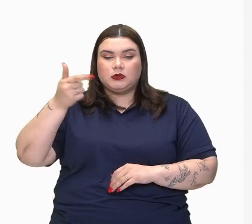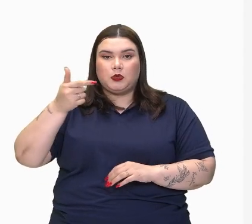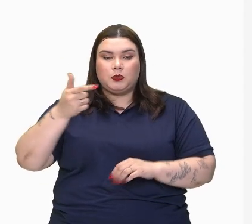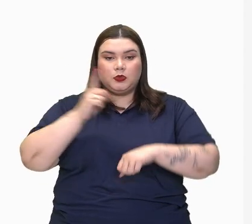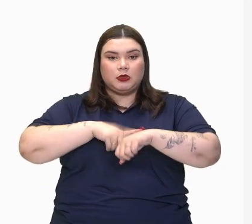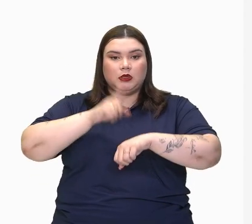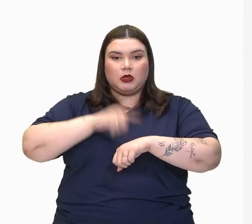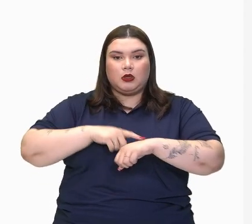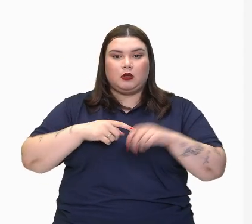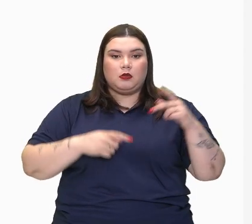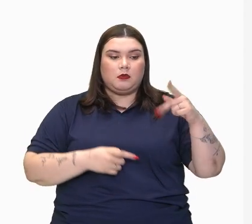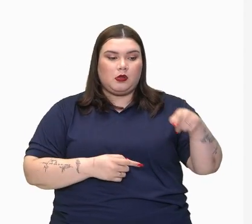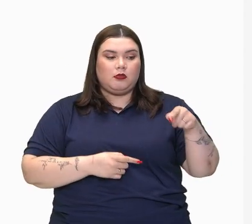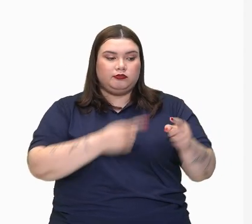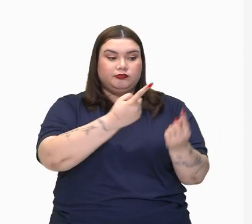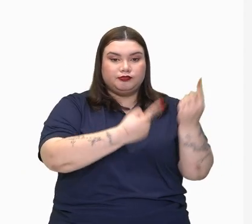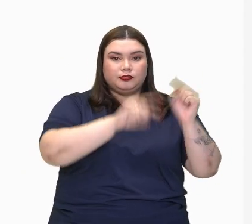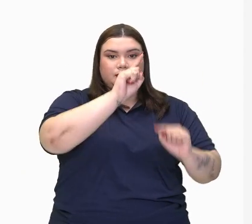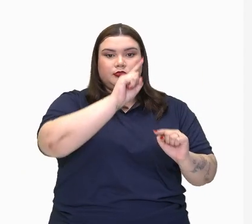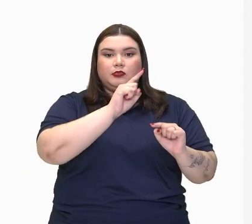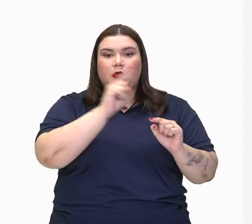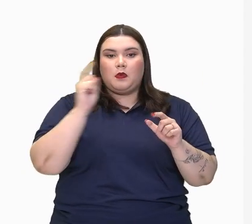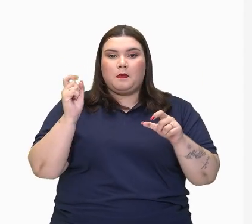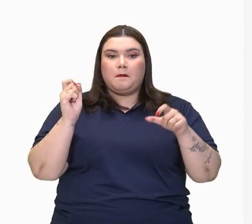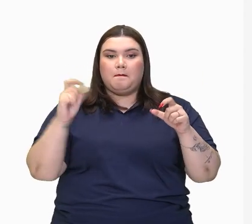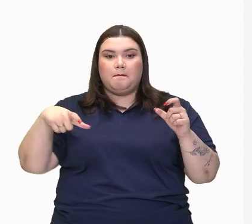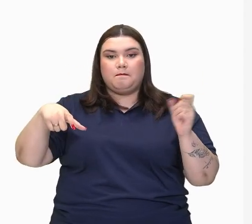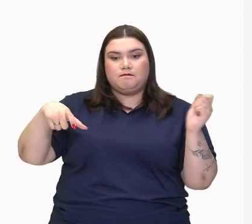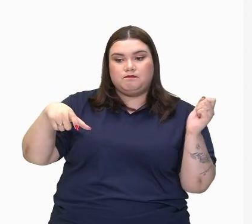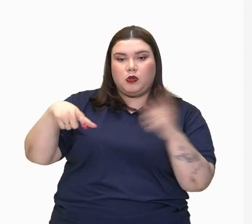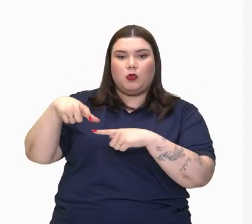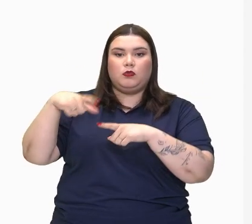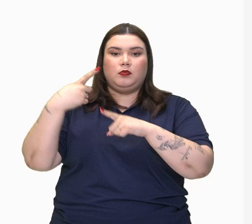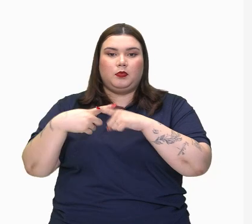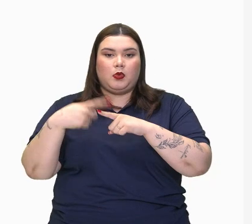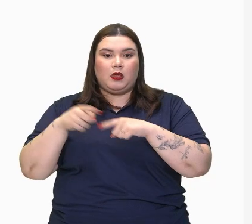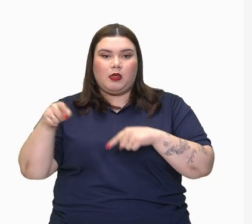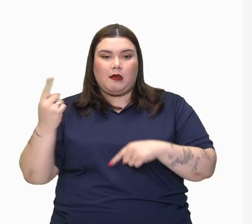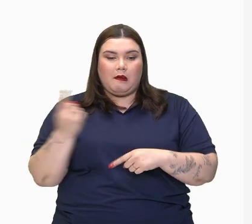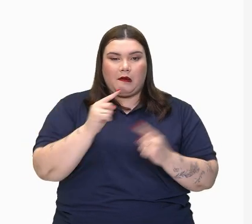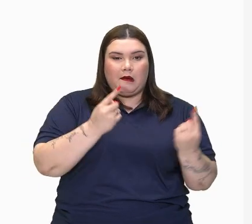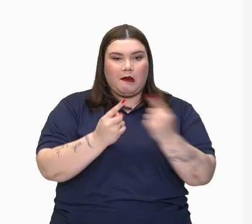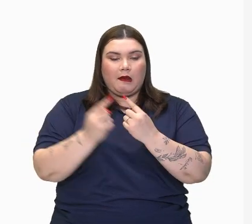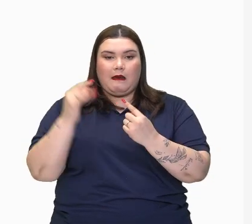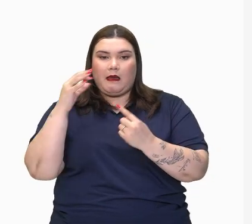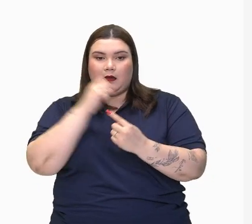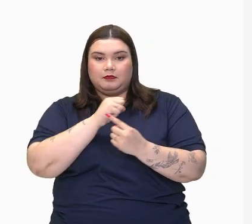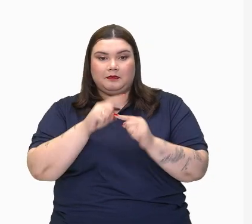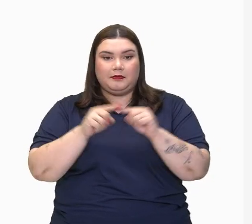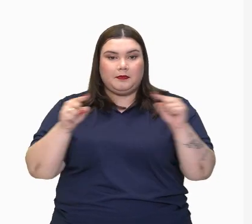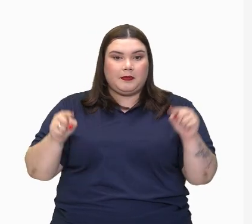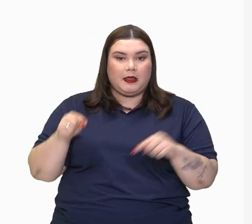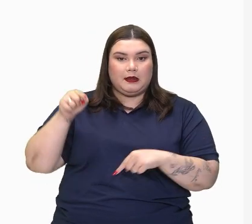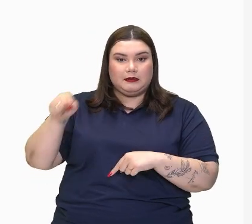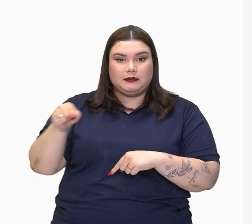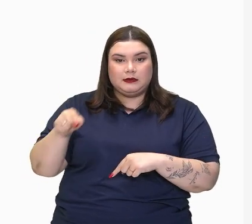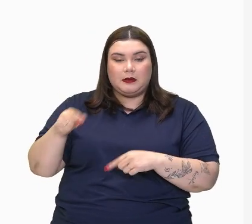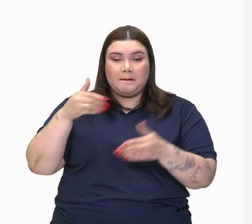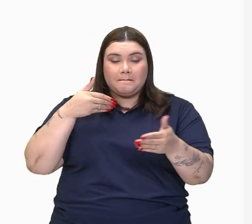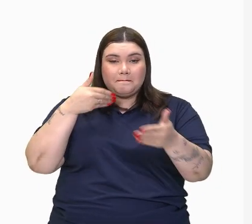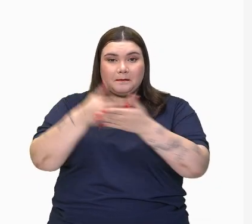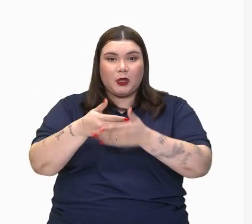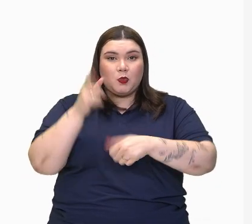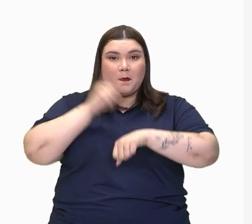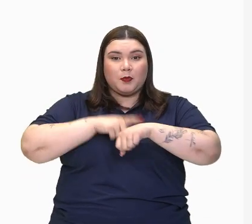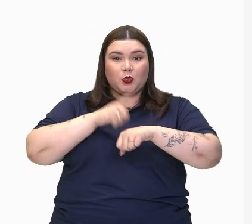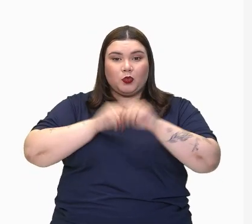tempo, o Penarol surpreendeu e virou o jogo, aproveitando um contra-ataque rápido. Mas o Nacional,